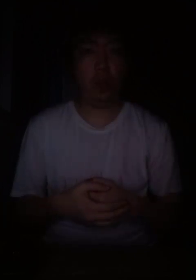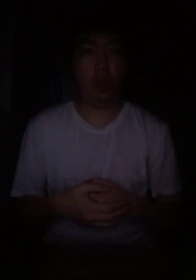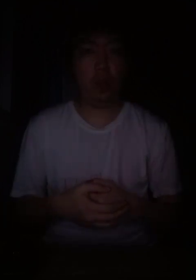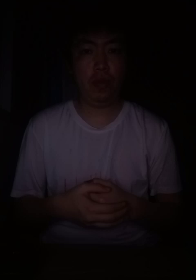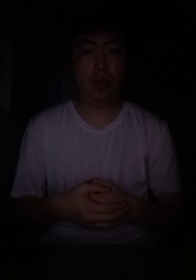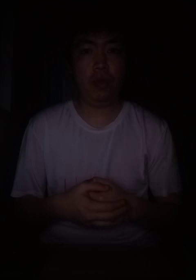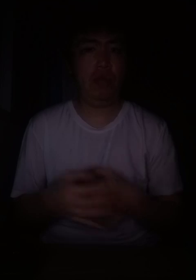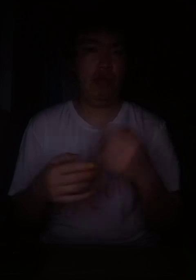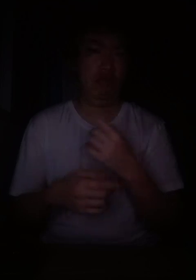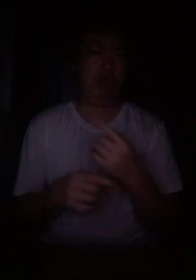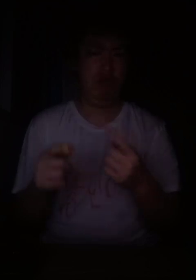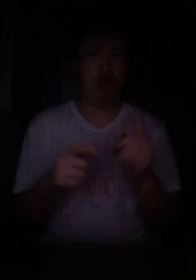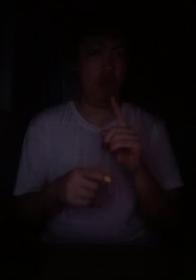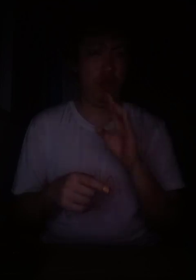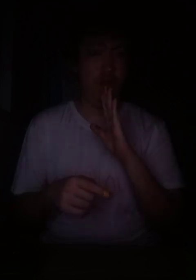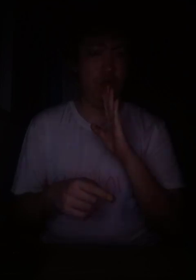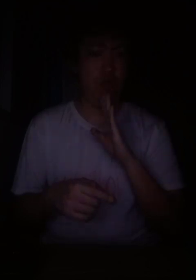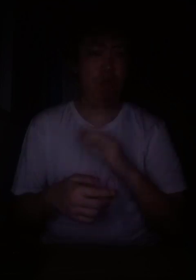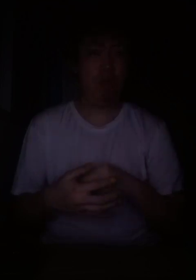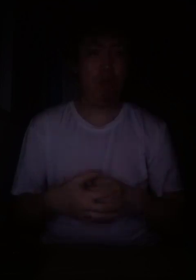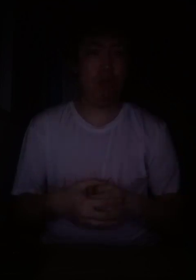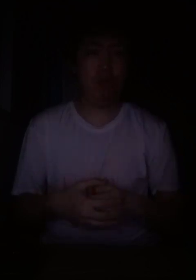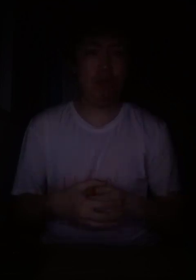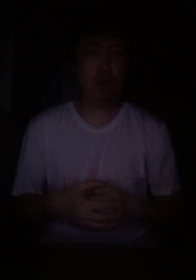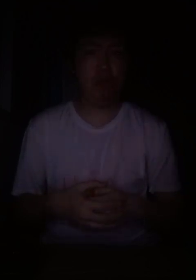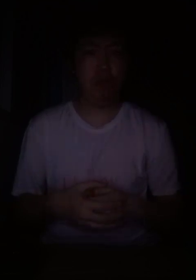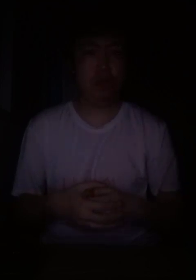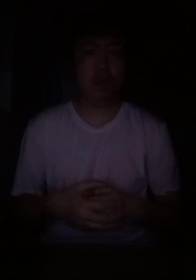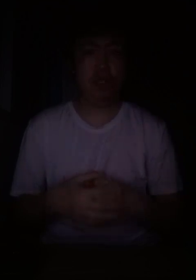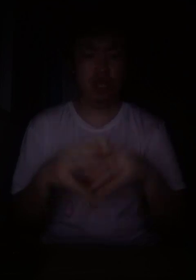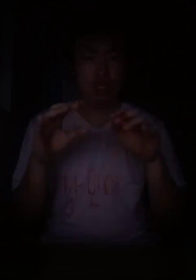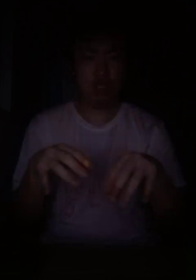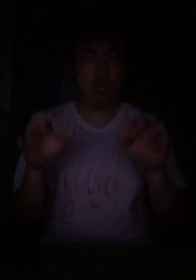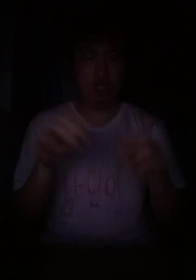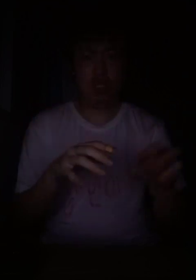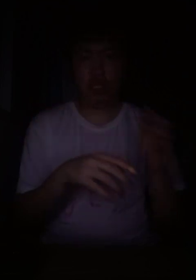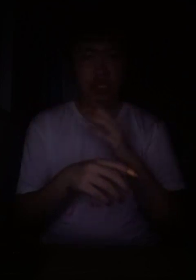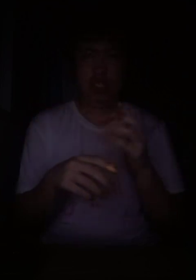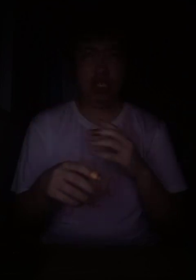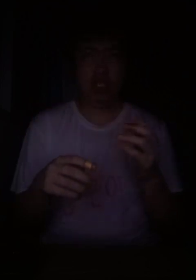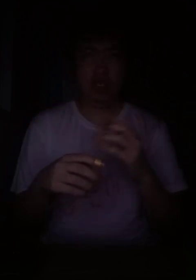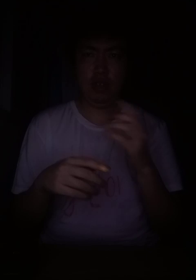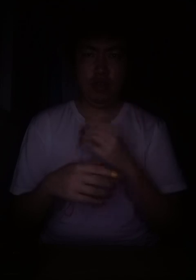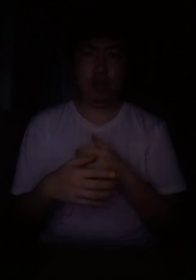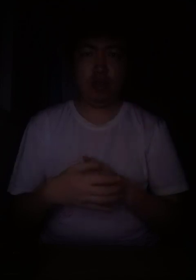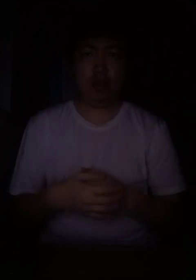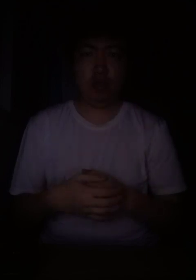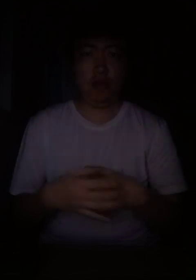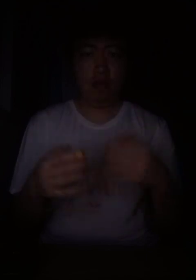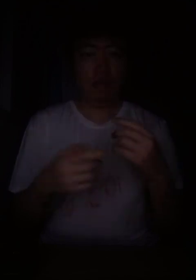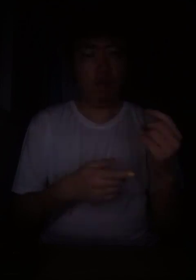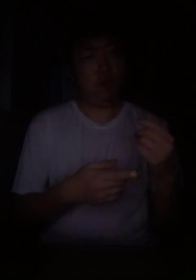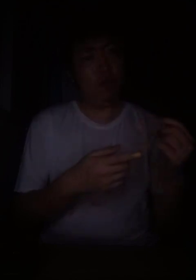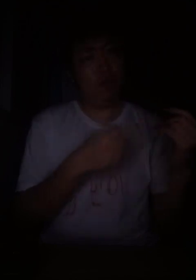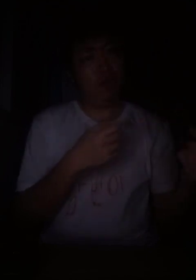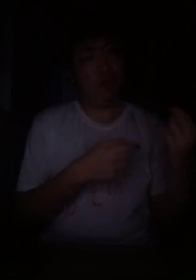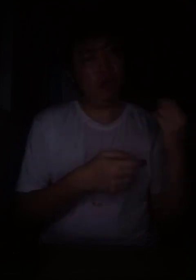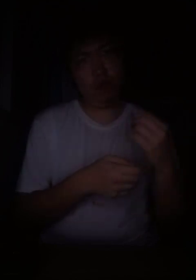자, 그러면 단속은 어떻습니까? 사실은 단속이 잘 이루어지지 않고요. 네. 또 그 투견판이 굉장히